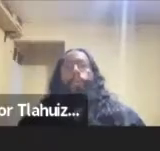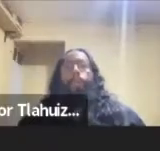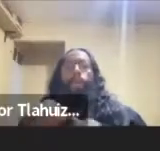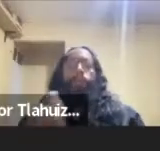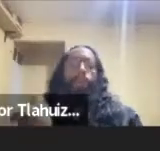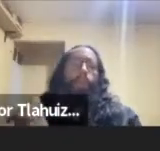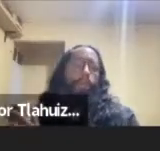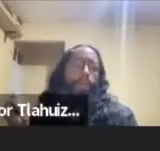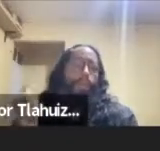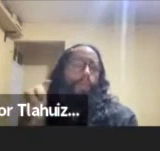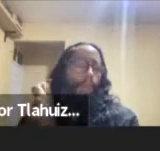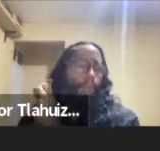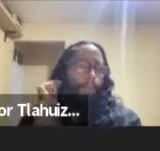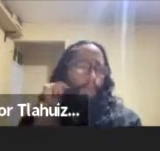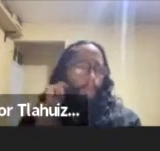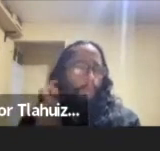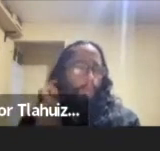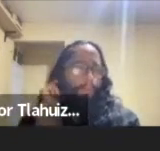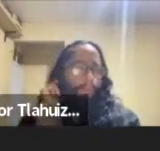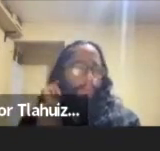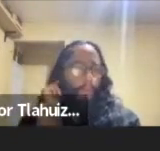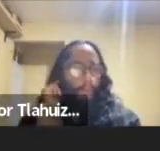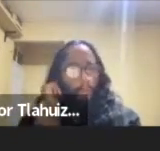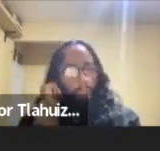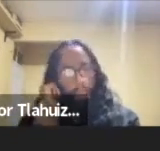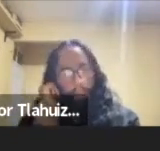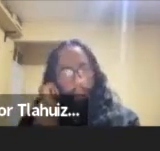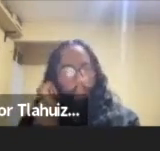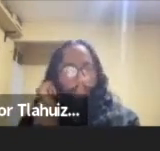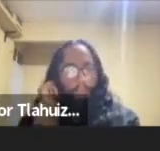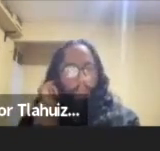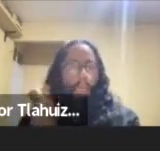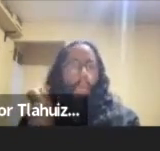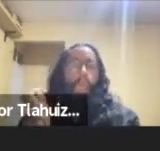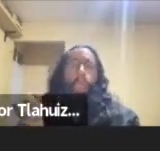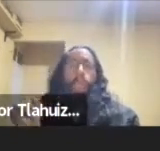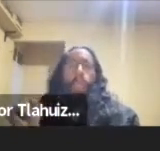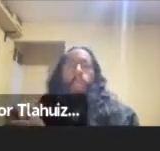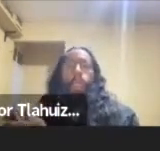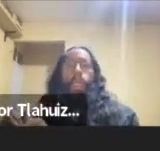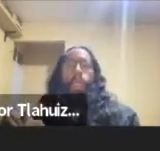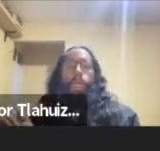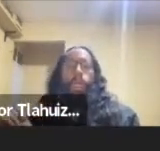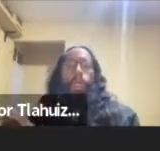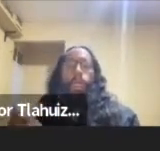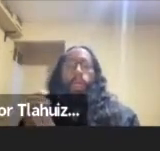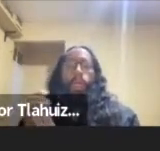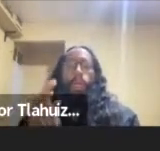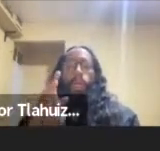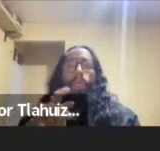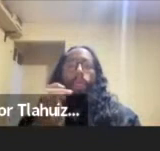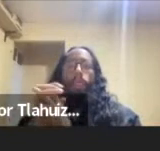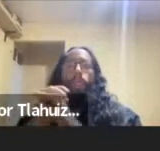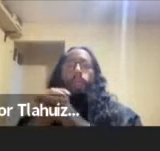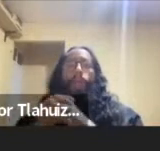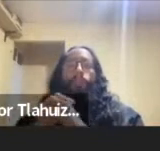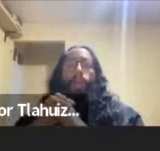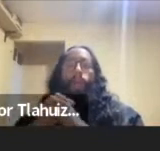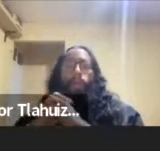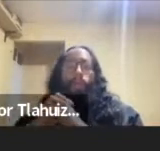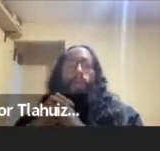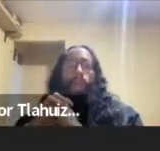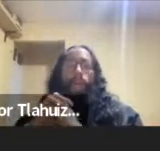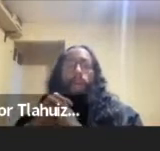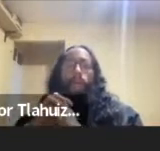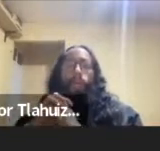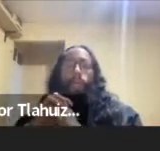Y aquí vemos, por ejemplo, un mapa de América con su división política, y la intención del